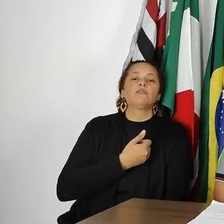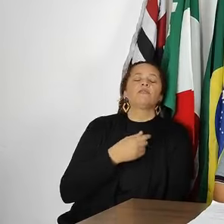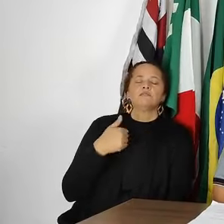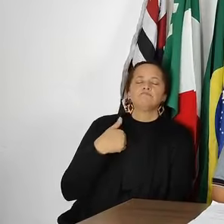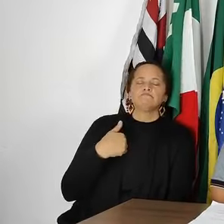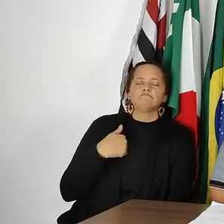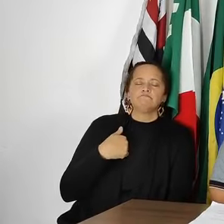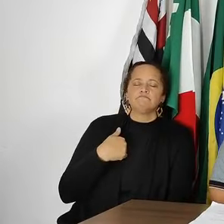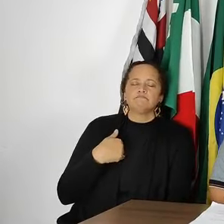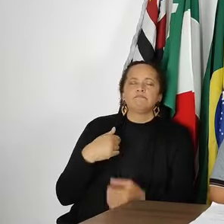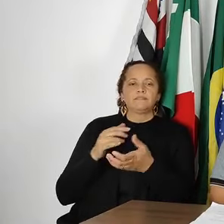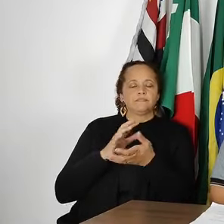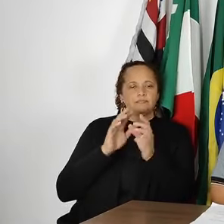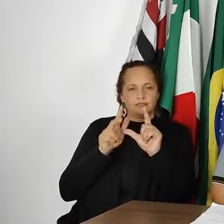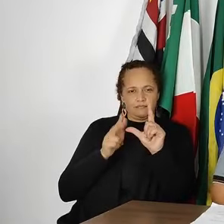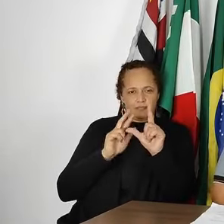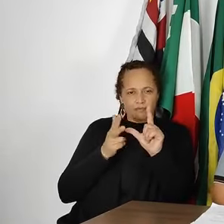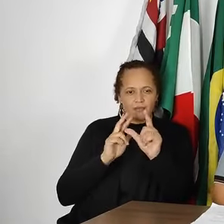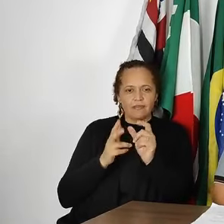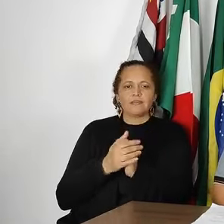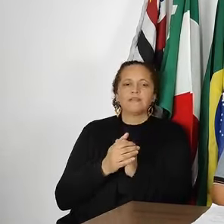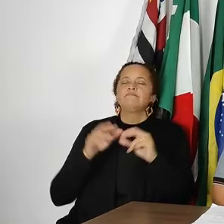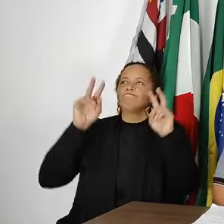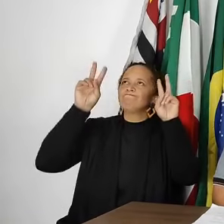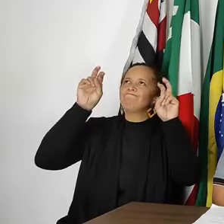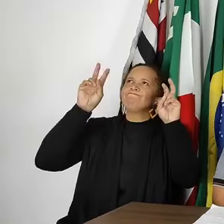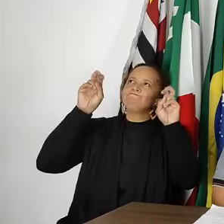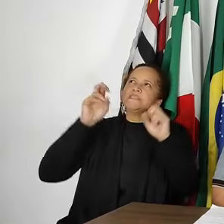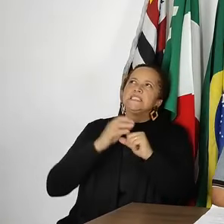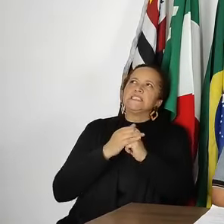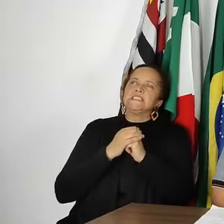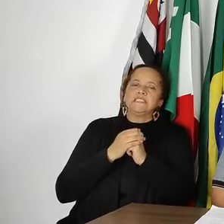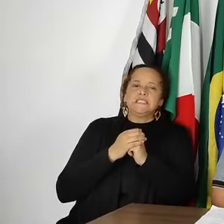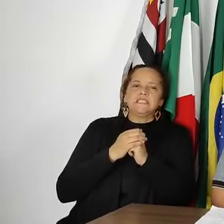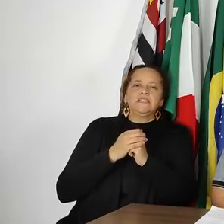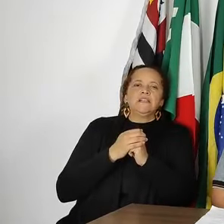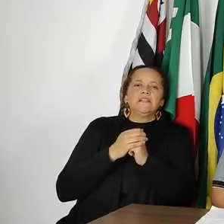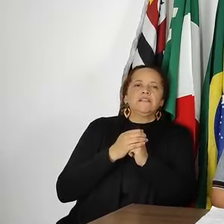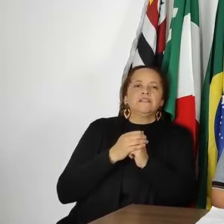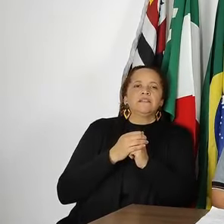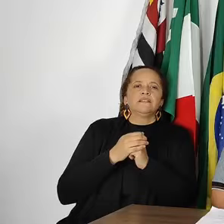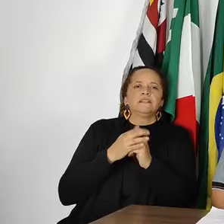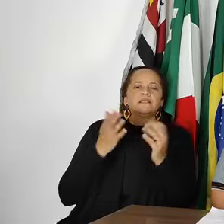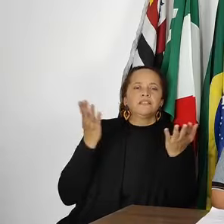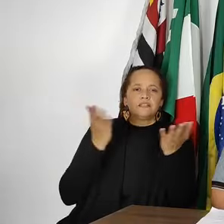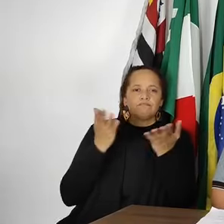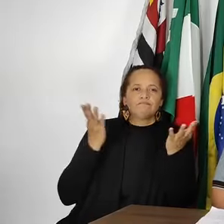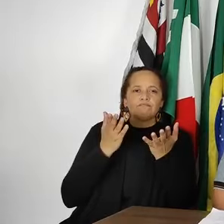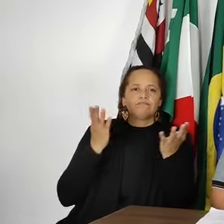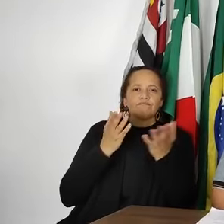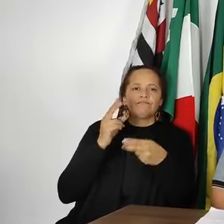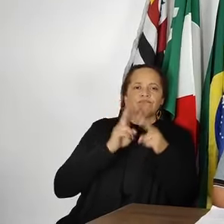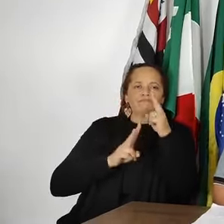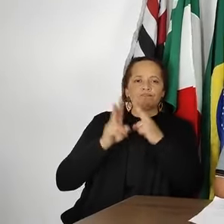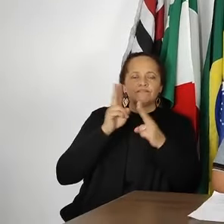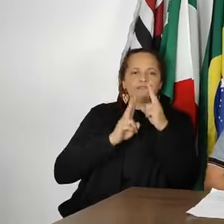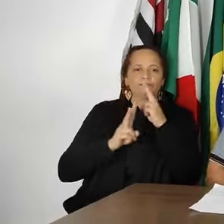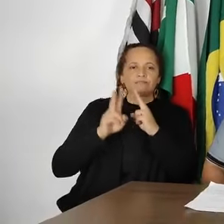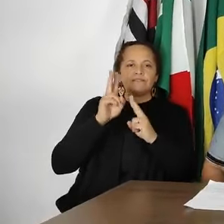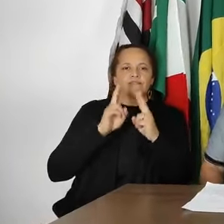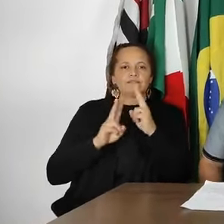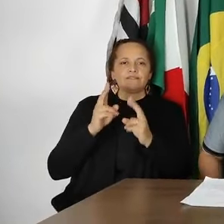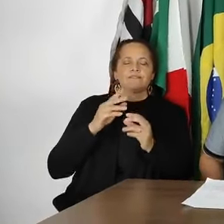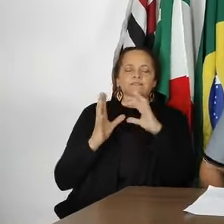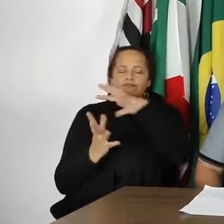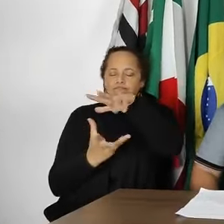ministrando. E é um assunto que na verdade está à tona hoje aqui, né? No país,